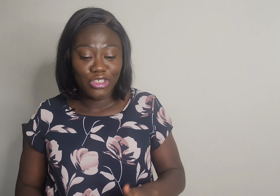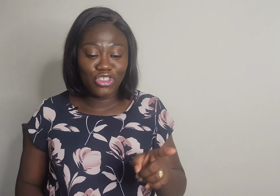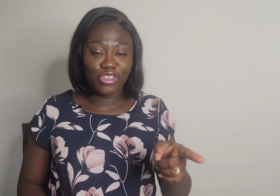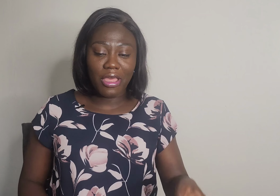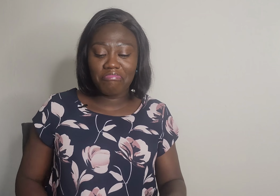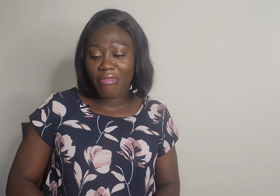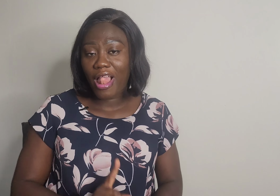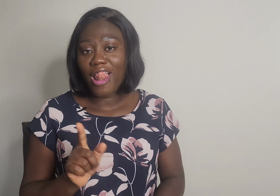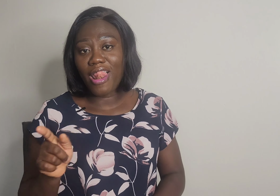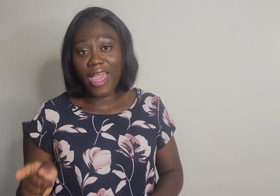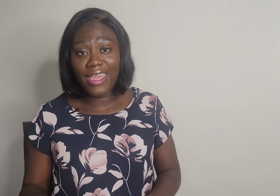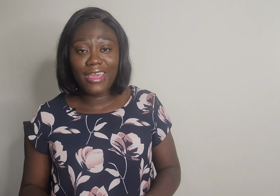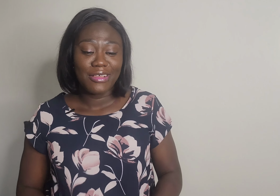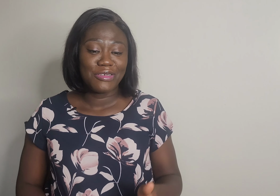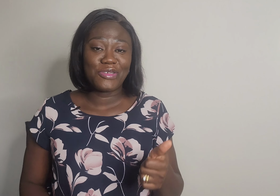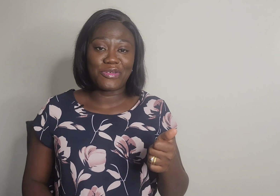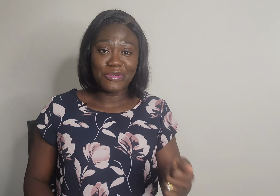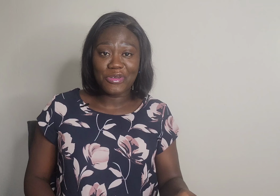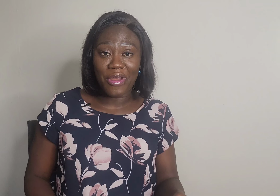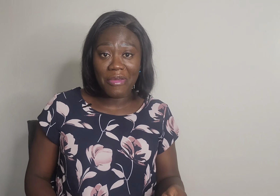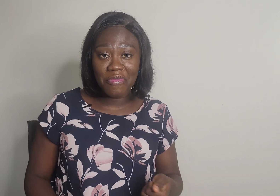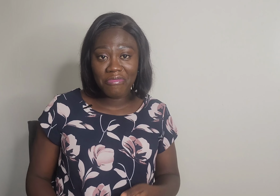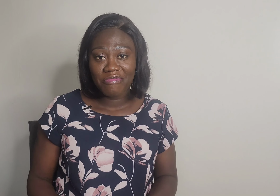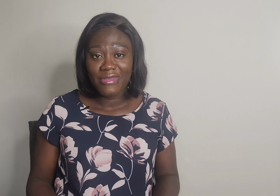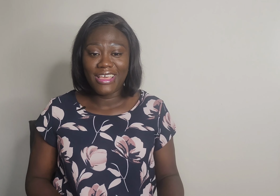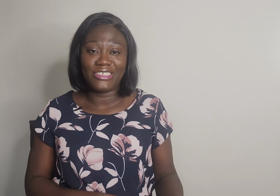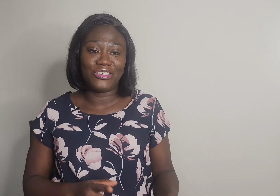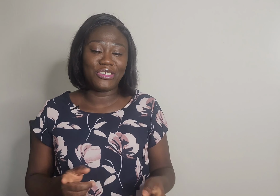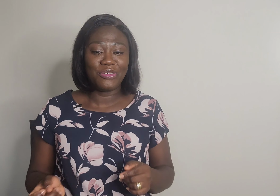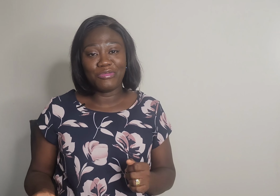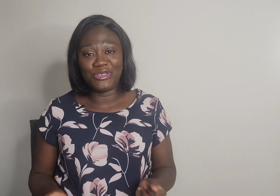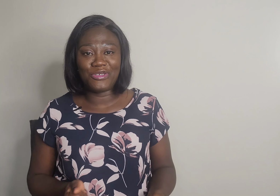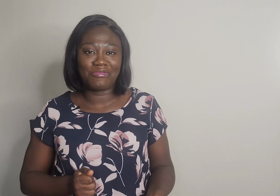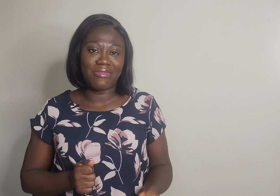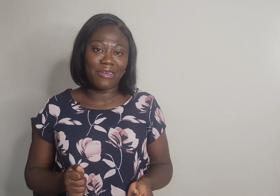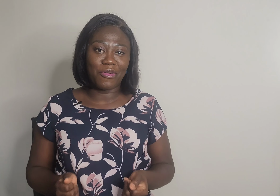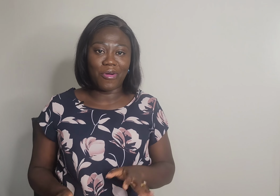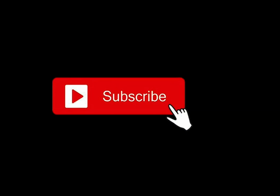share, like, subscribe. Ẹ ṣé, mo dúpẹ́ gan.